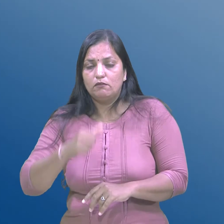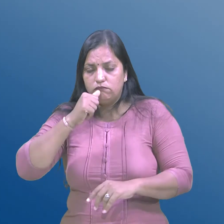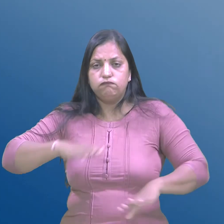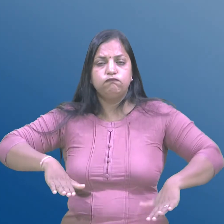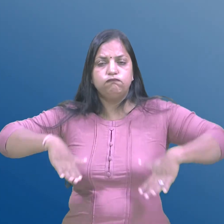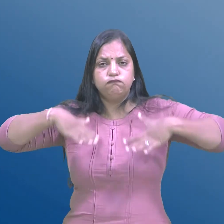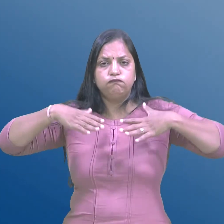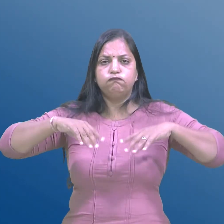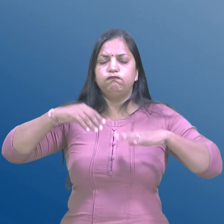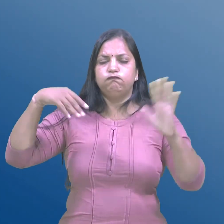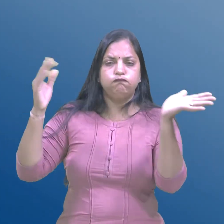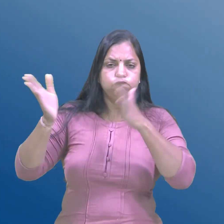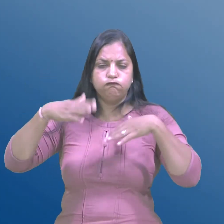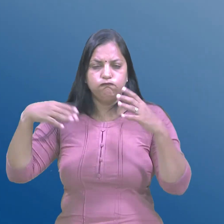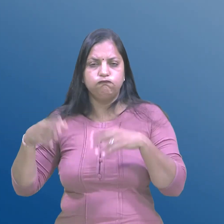પુનઃનિર્માણના કાર્યોમાં રોકાયેલ